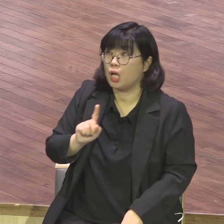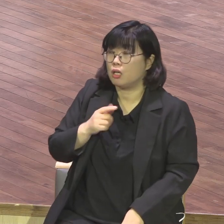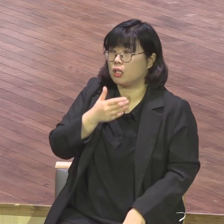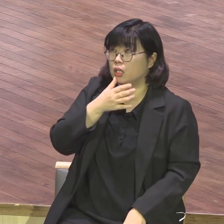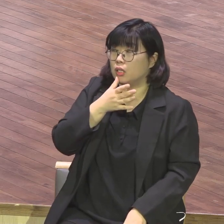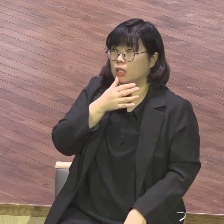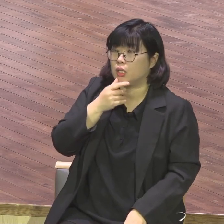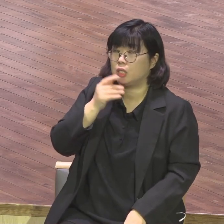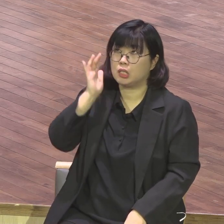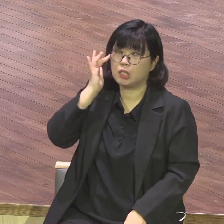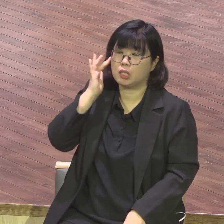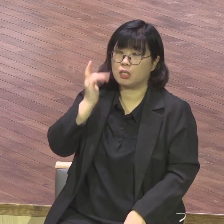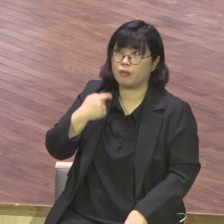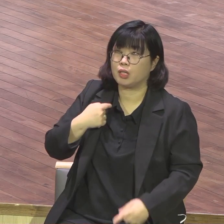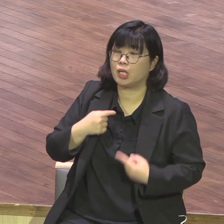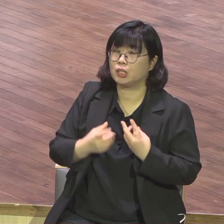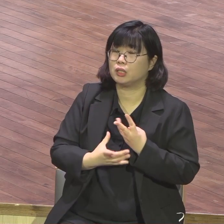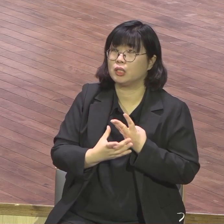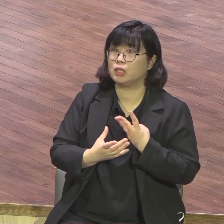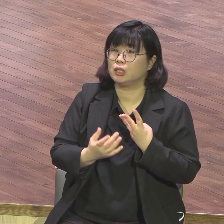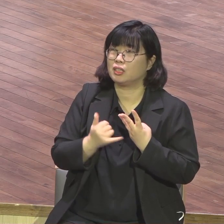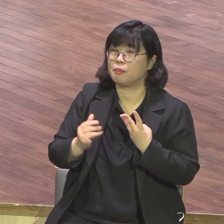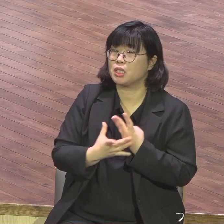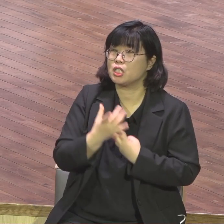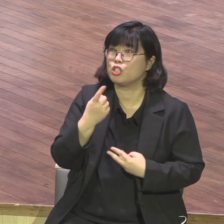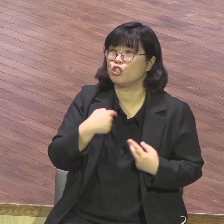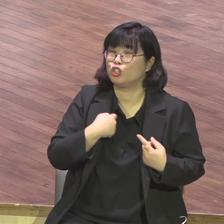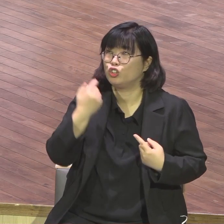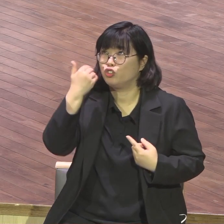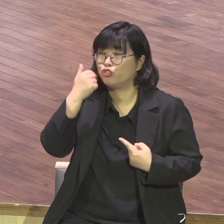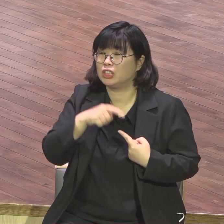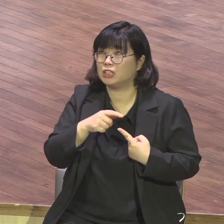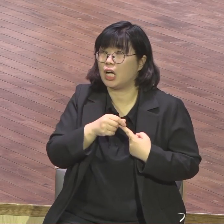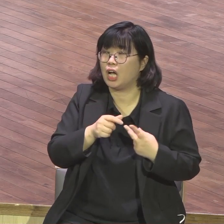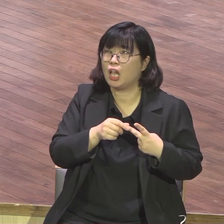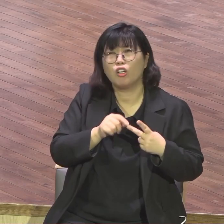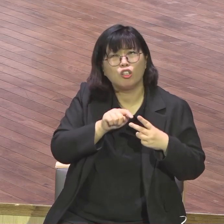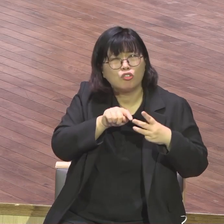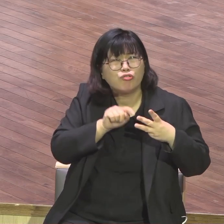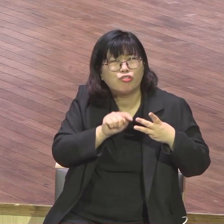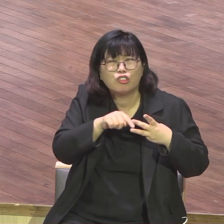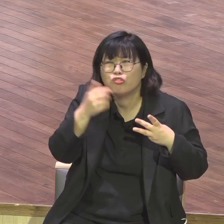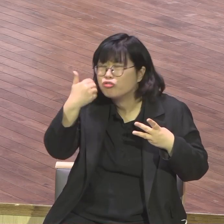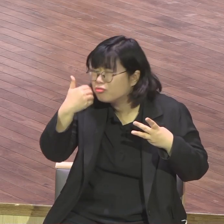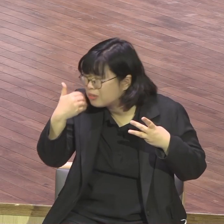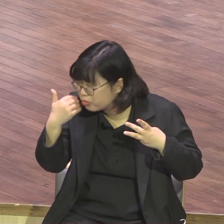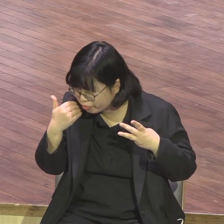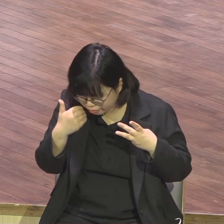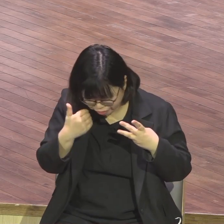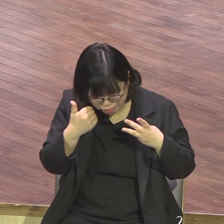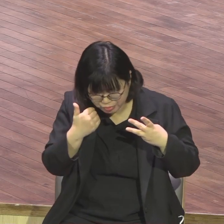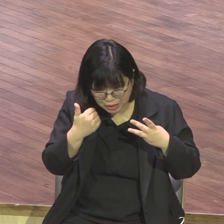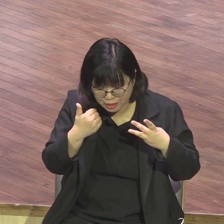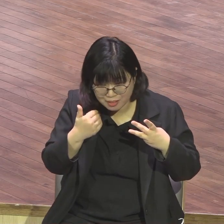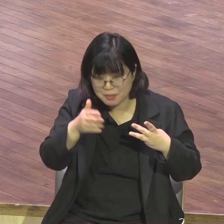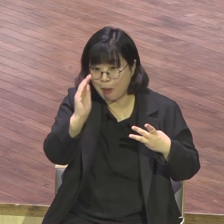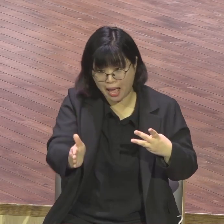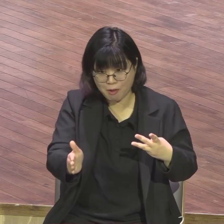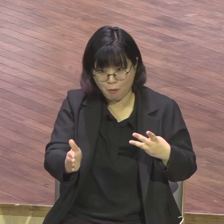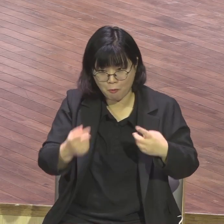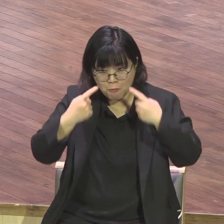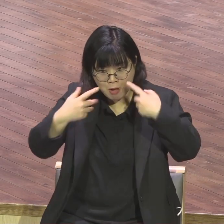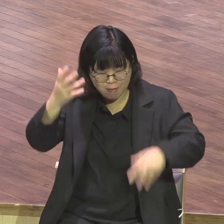장로가 내가 말해. 권사대가 물을 거야 내가. 우리 교육자들 물을 거예요. 당신 삼일조 누구야? 아멘.